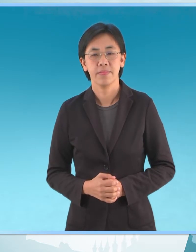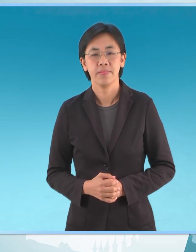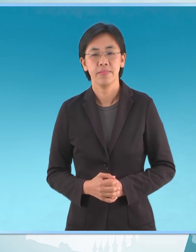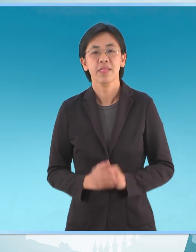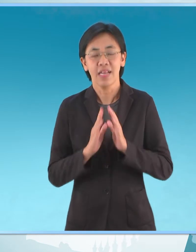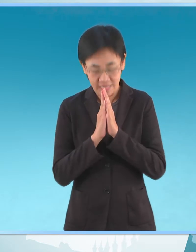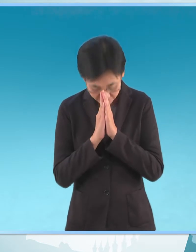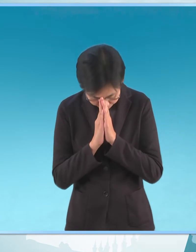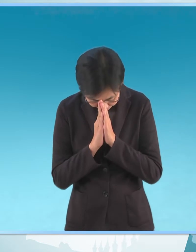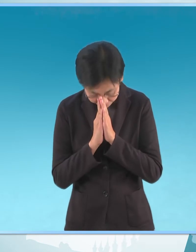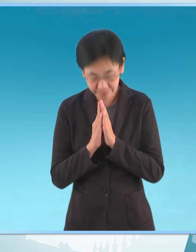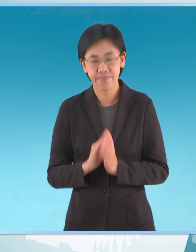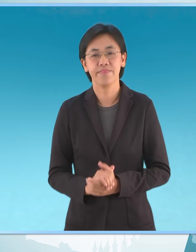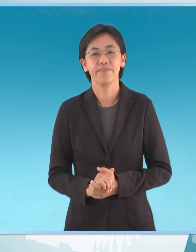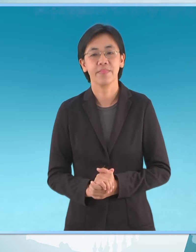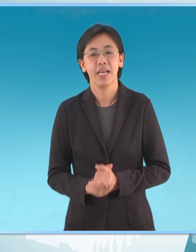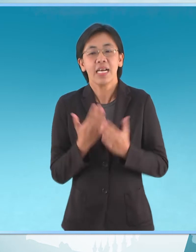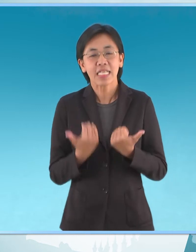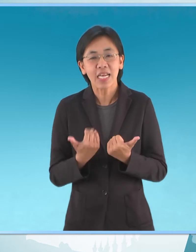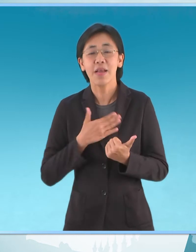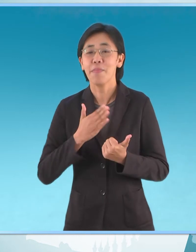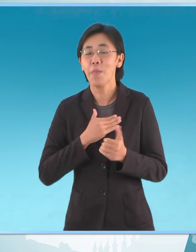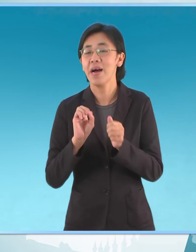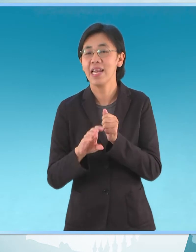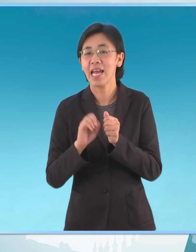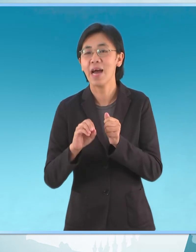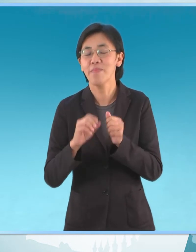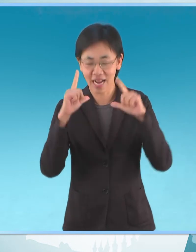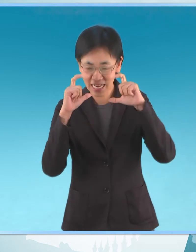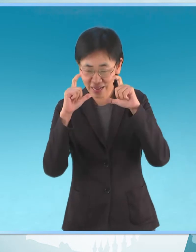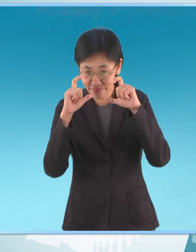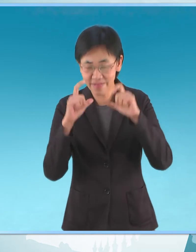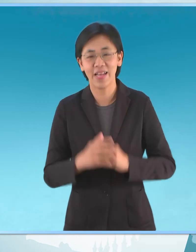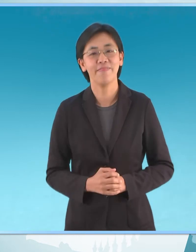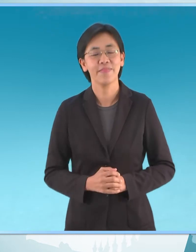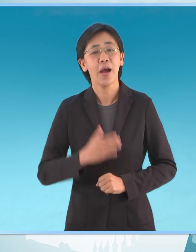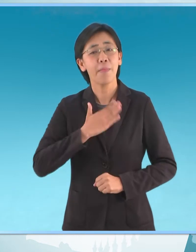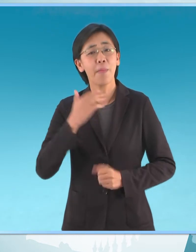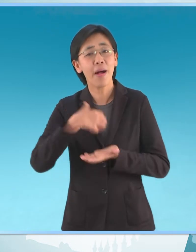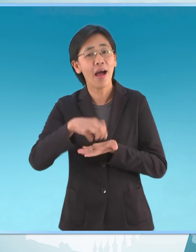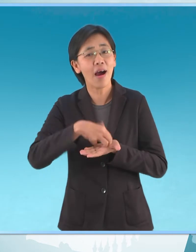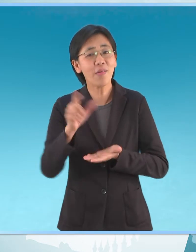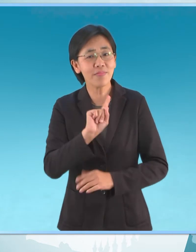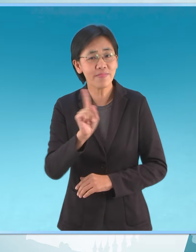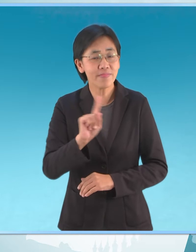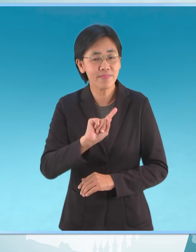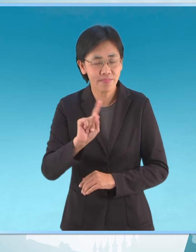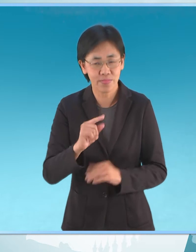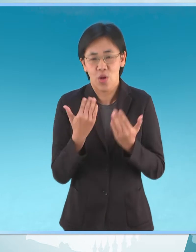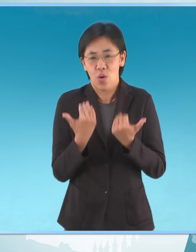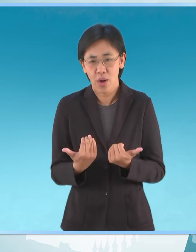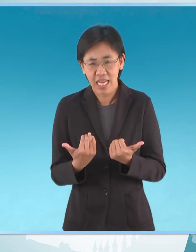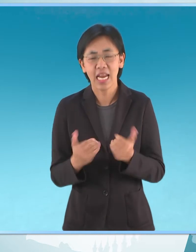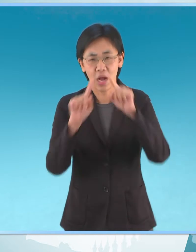สวัสดีครับท่านผู้ชมครับกลับมาพบกับช่วงของ Photo Tips โดยอาจารย์สมชายนะครับสำหรับวันนี้เราจะมาคุยกันเรื่องของจุด